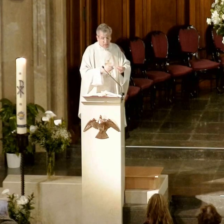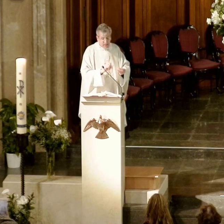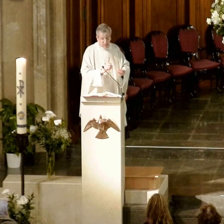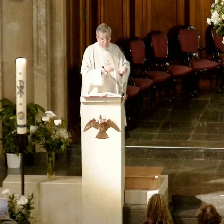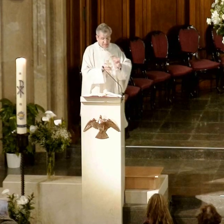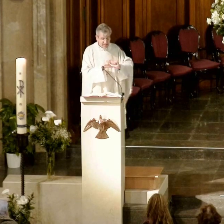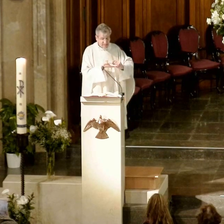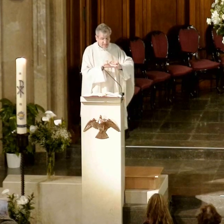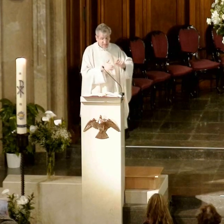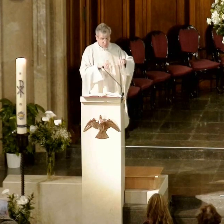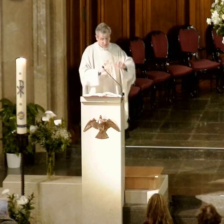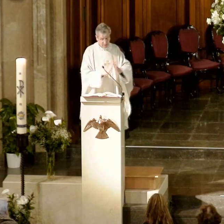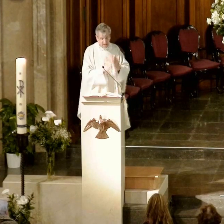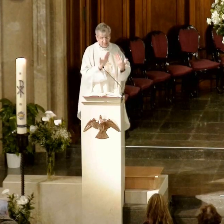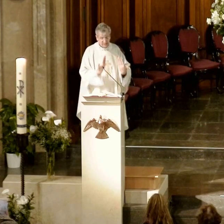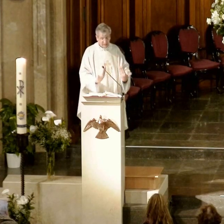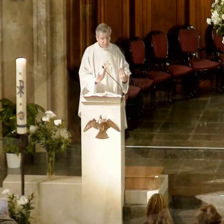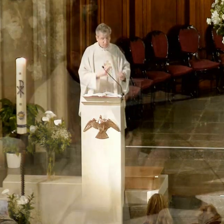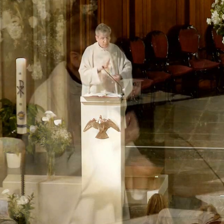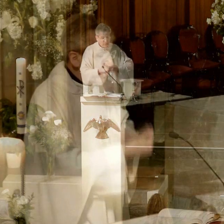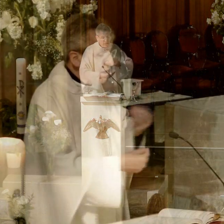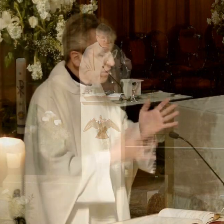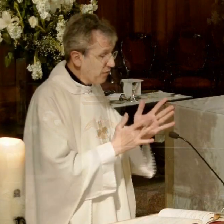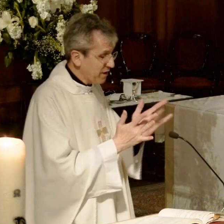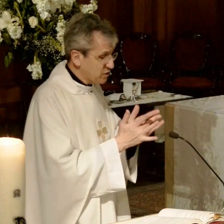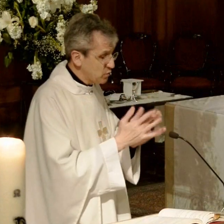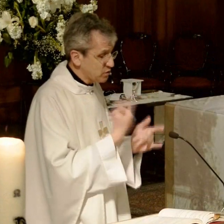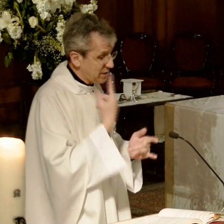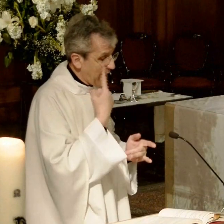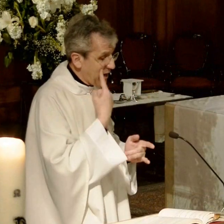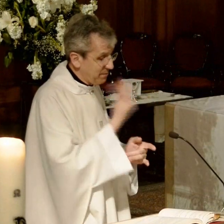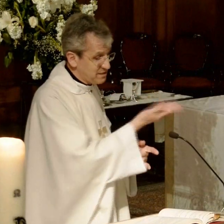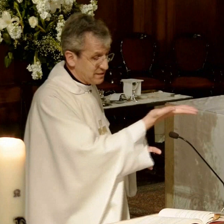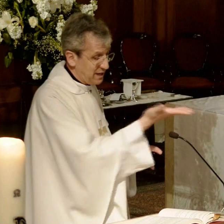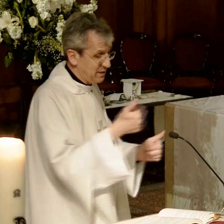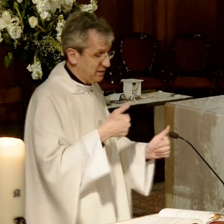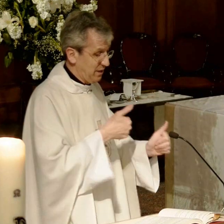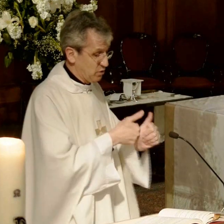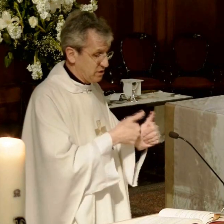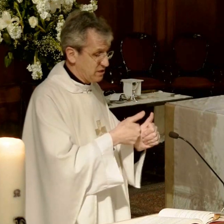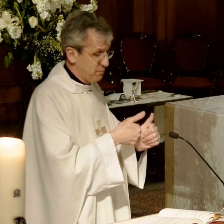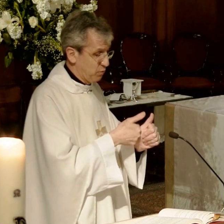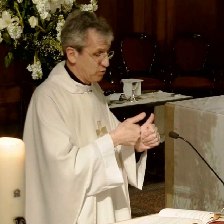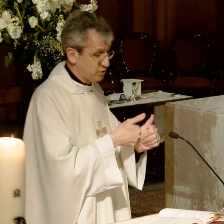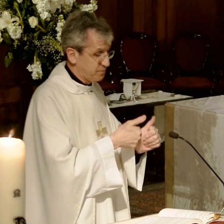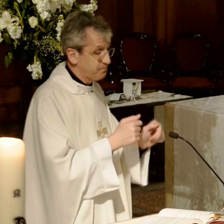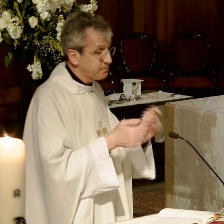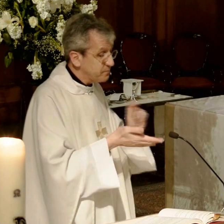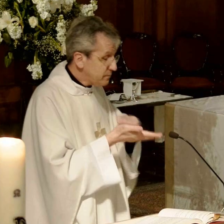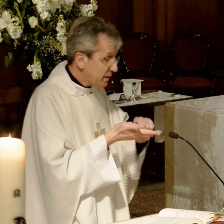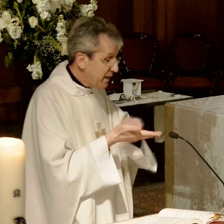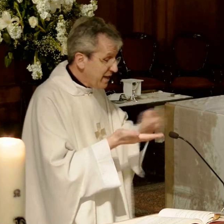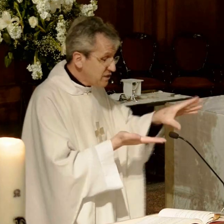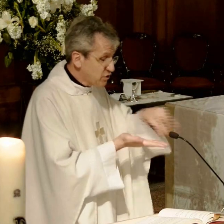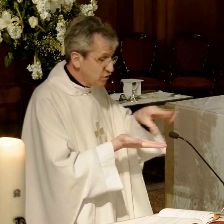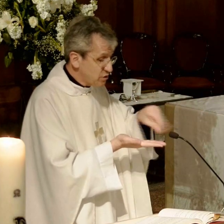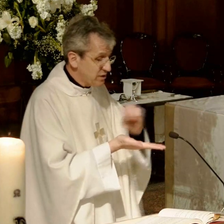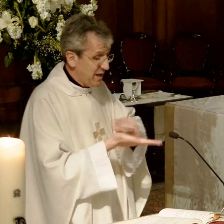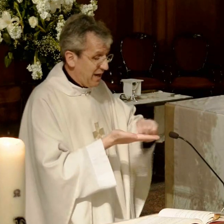que no están escritos en este libro hizo Jesús a la vista de los discípulos. Estos